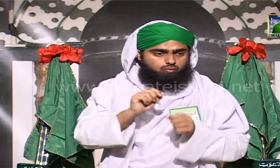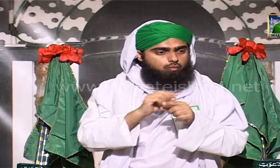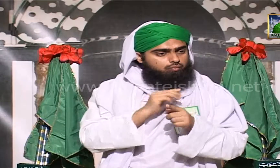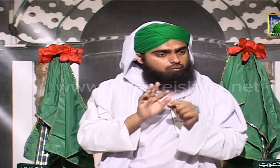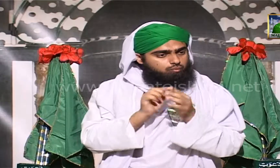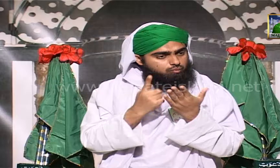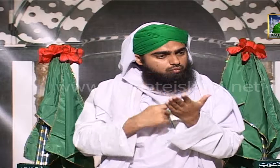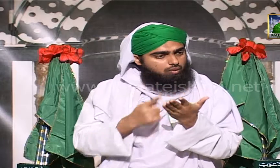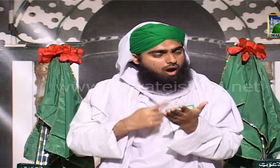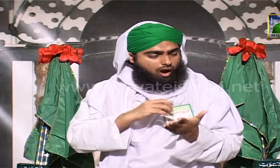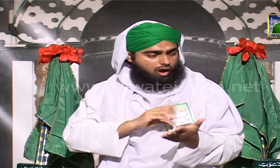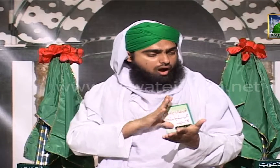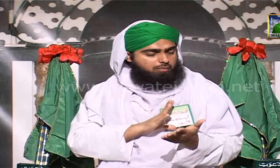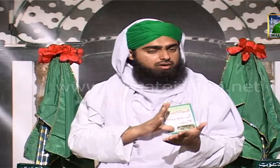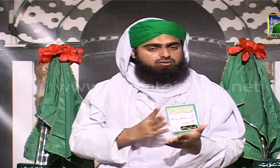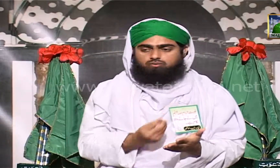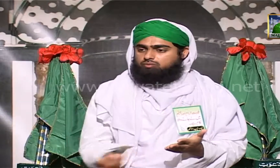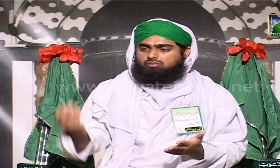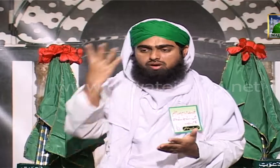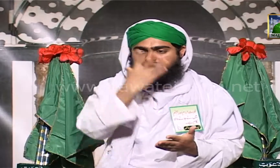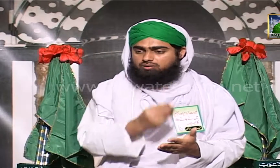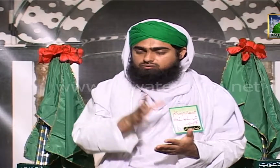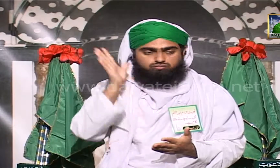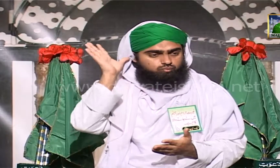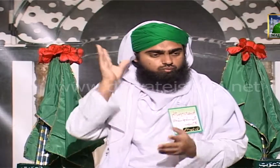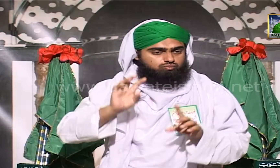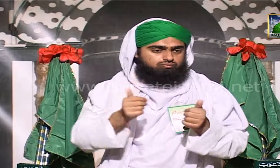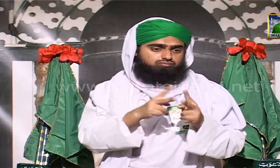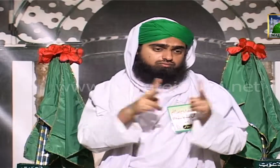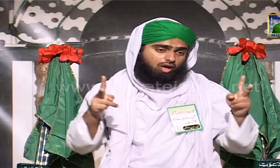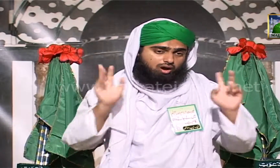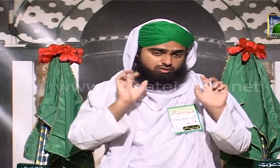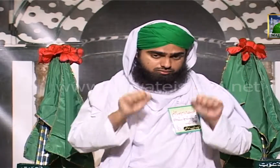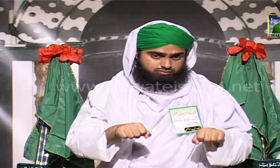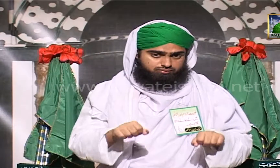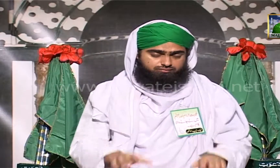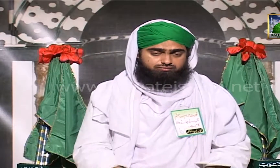یہ مستحبات تھے, یہ فرائض نہیں تھے, واجبات نہیں تھے. لیکن پھر بھی مطلب یعنی کہ اس طرح